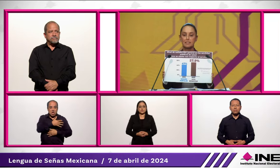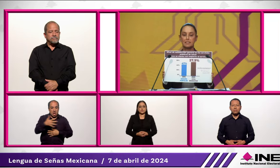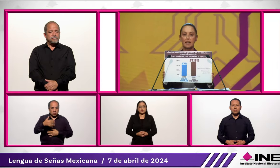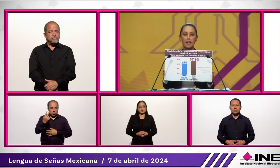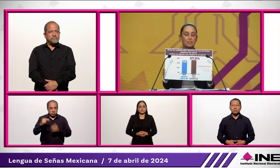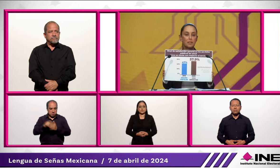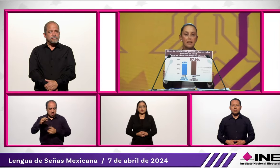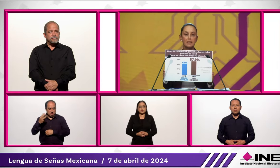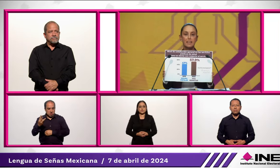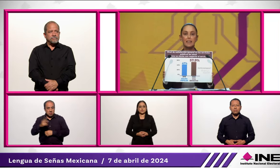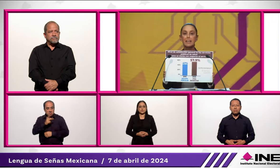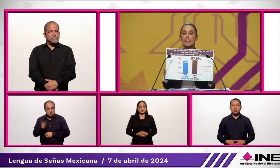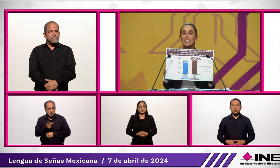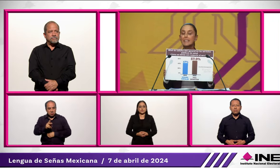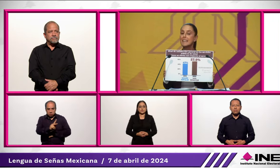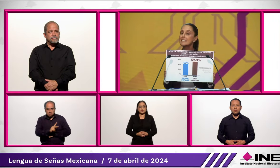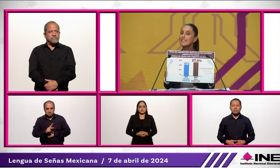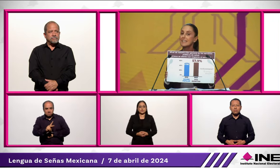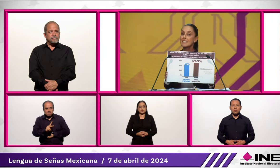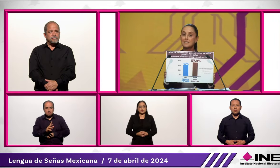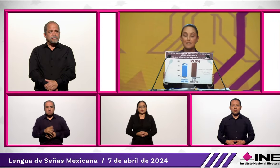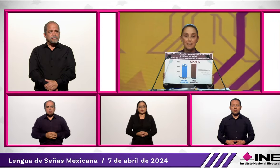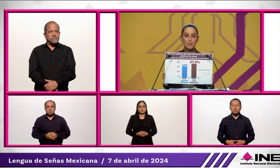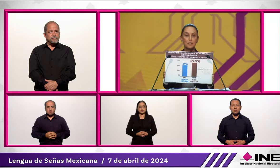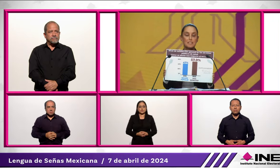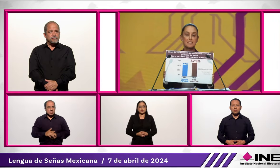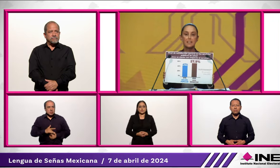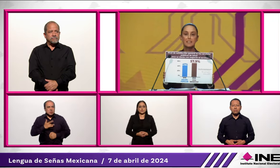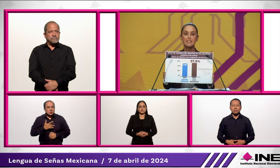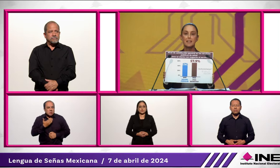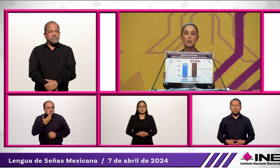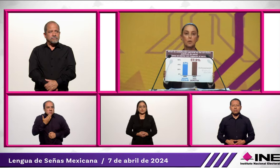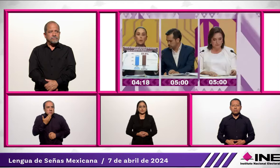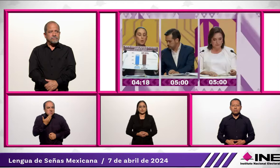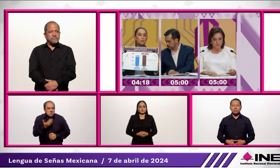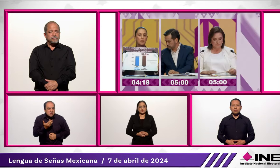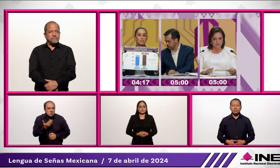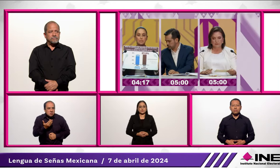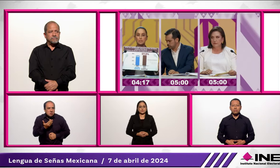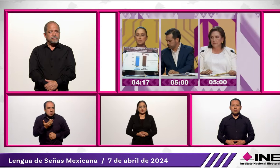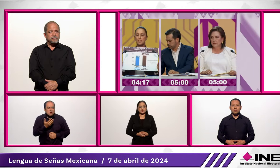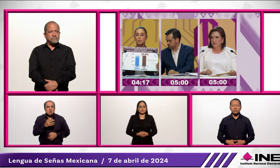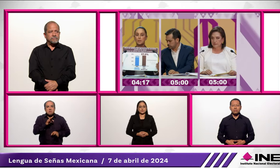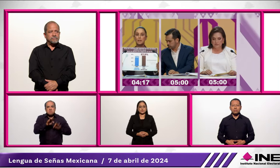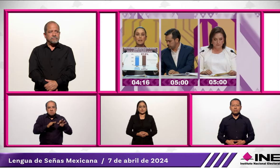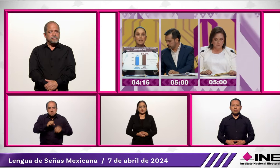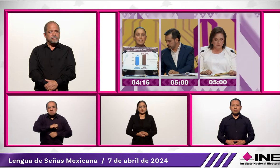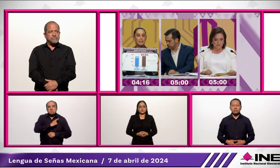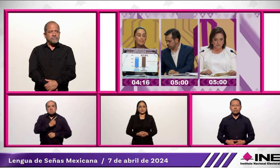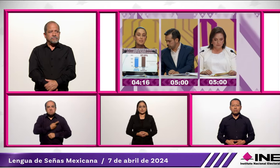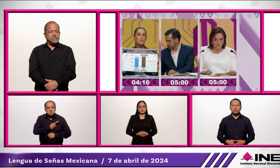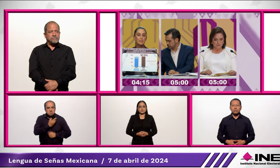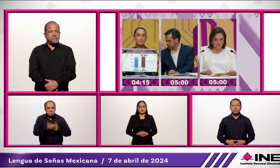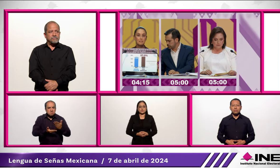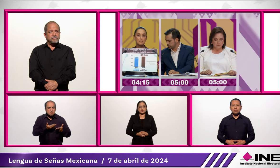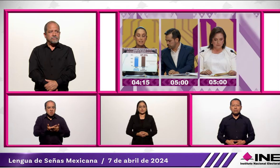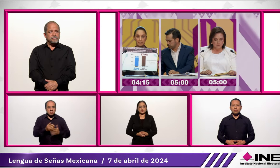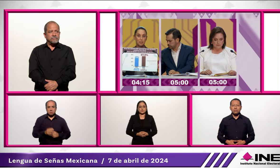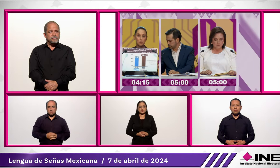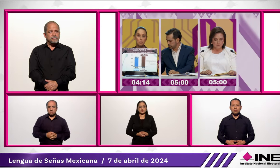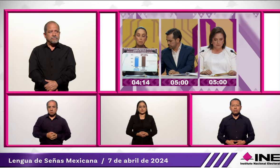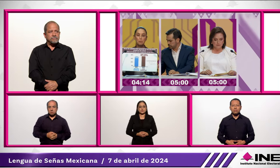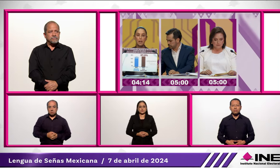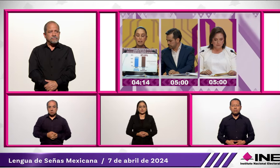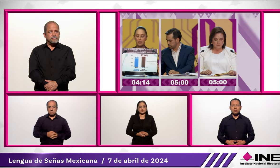pregunta es a la ciudadanía, ¿qué tan satisfecho te sientes con los servicios de salud? En el caso